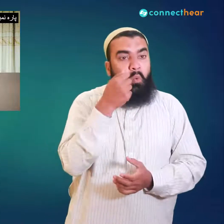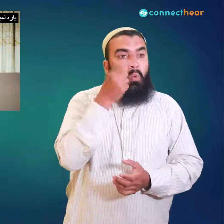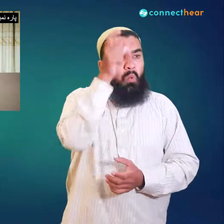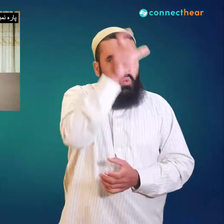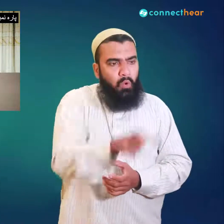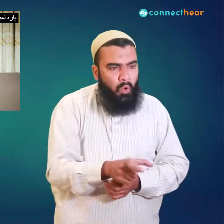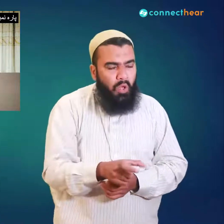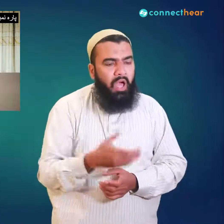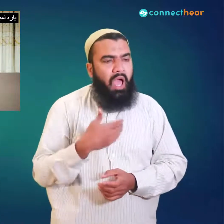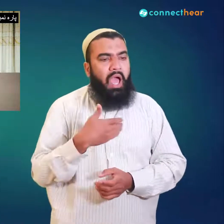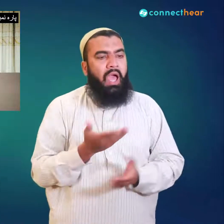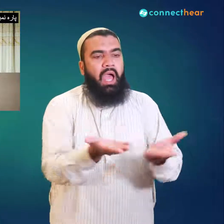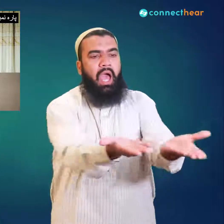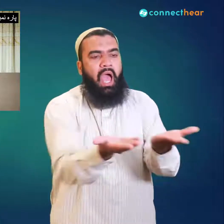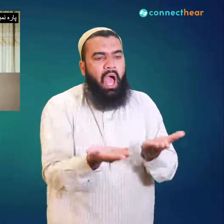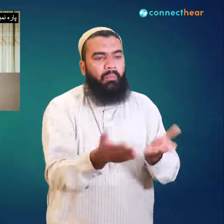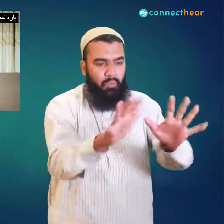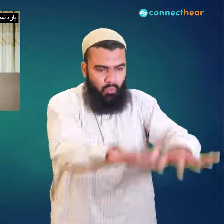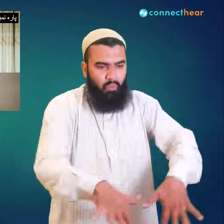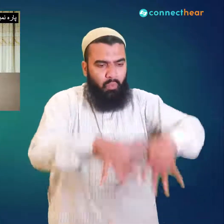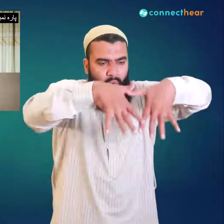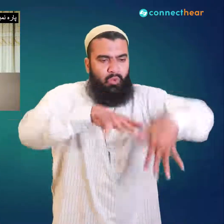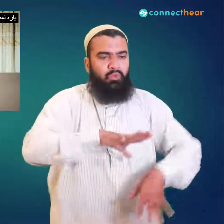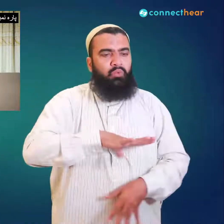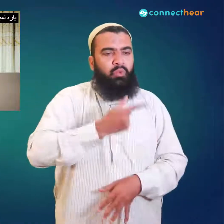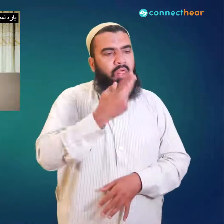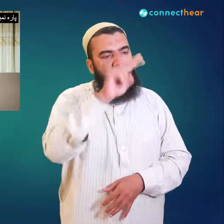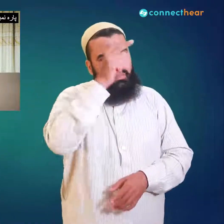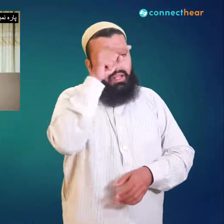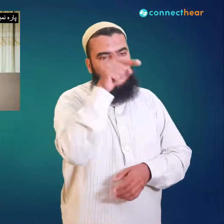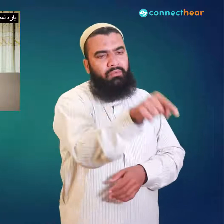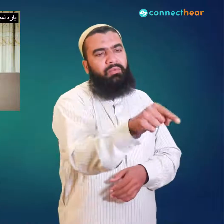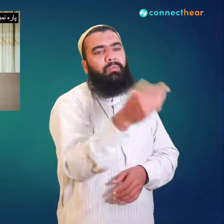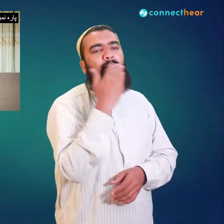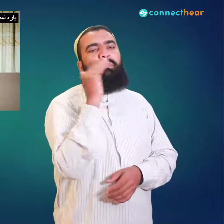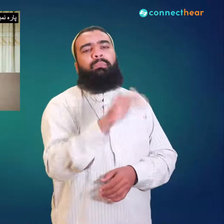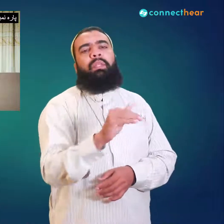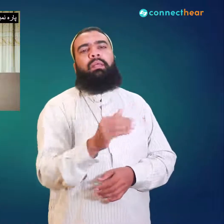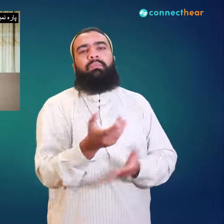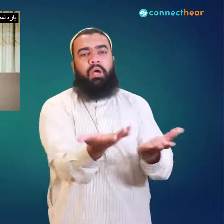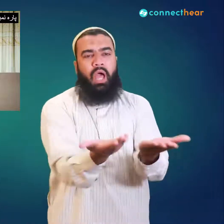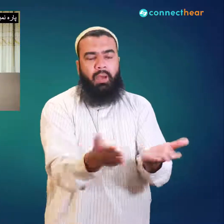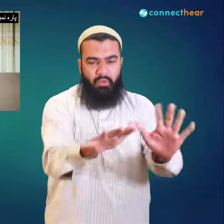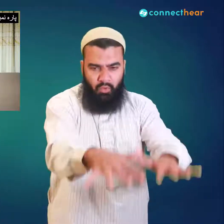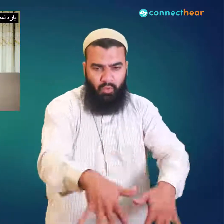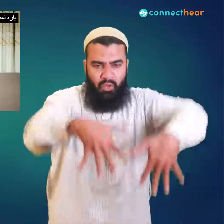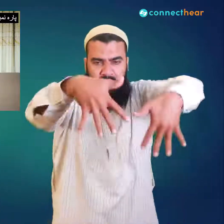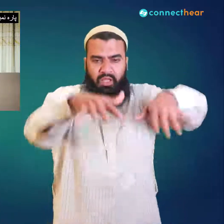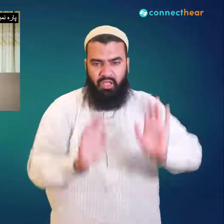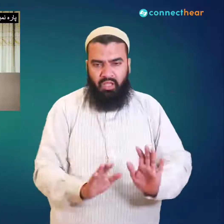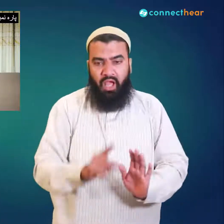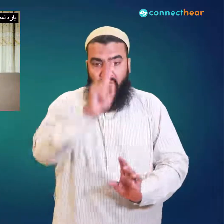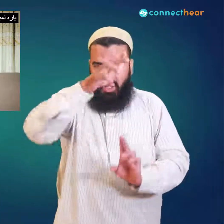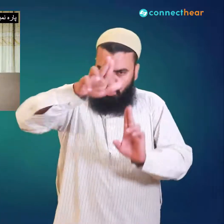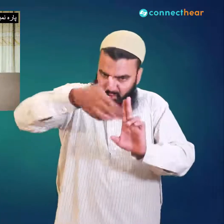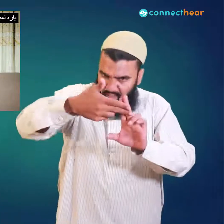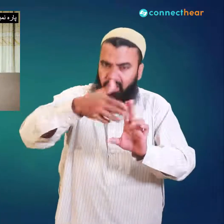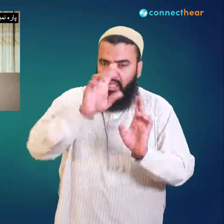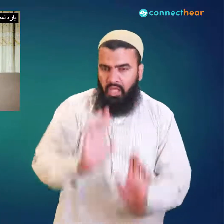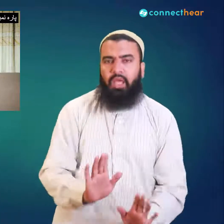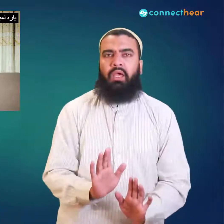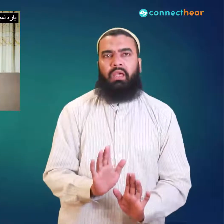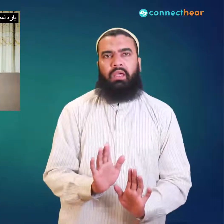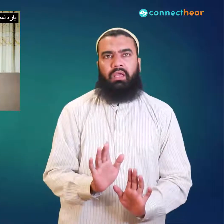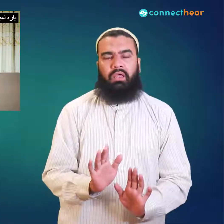لوگ آخرت کی طرف سے غافل ہیں۔ اللہ فرما رہے ہیں کہ قیامت کے دن بہرحال مجھ سے